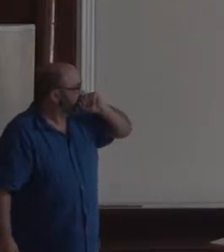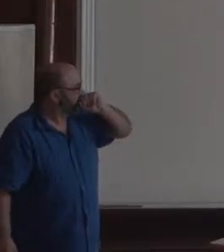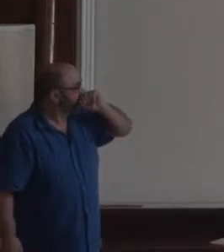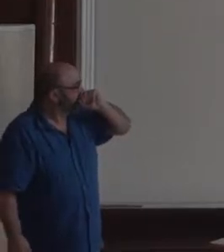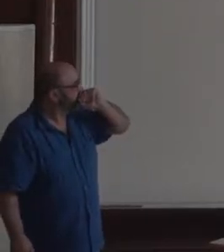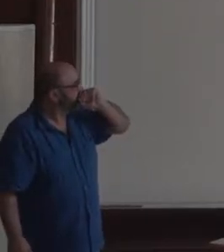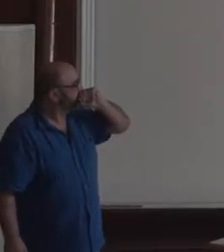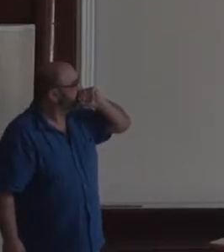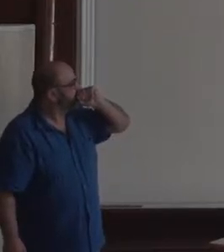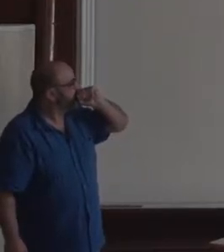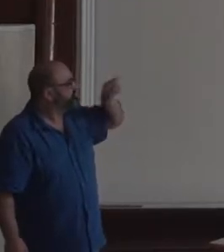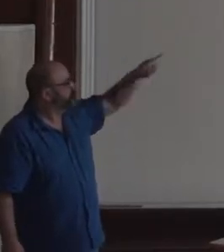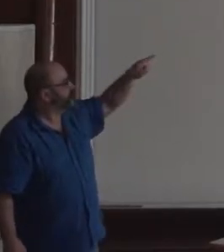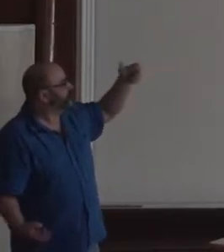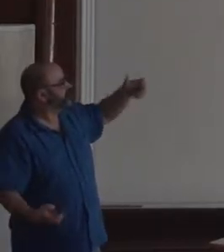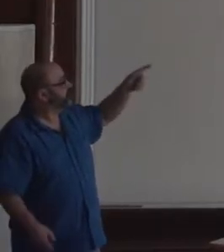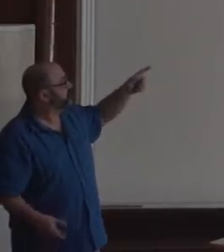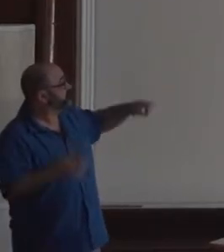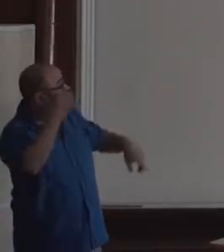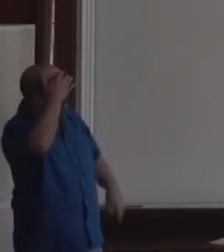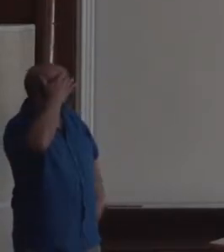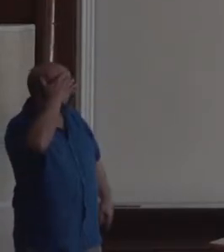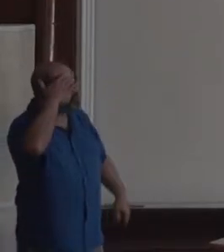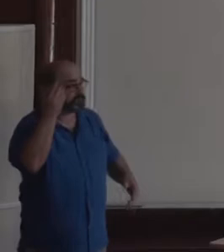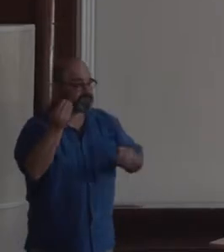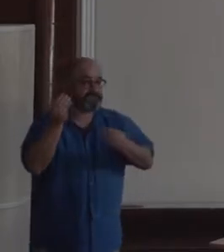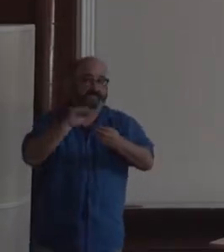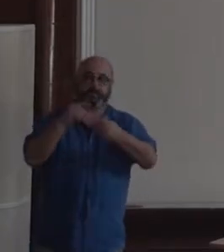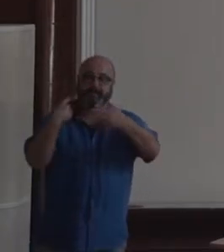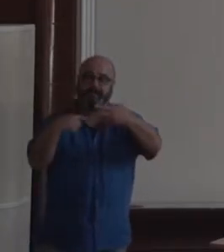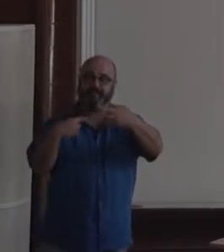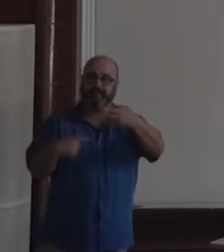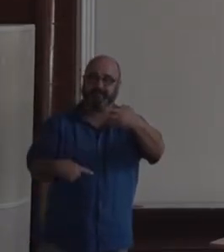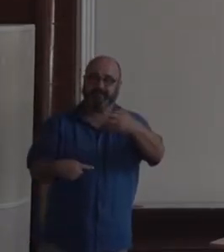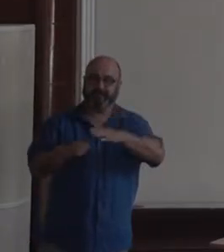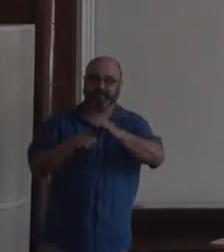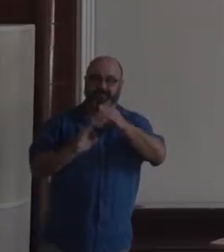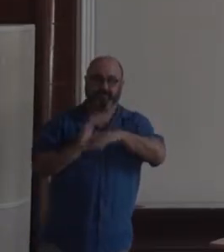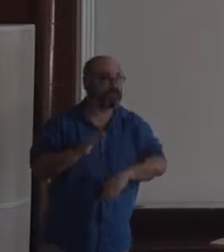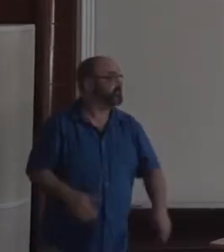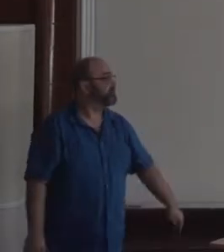petit peu différent. C'est un exemple où on va ajouter des lignes à notre fichier.